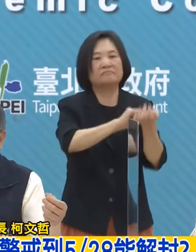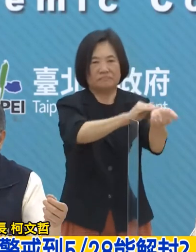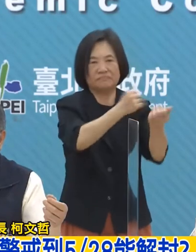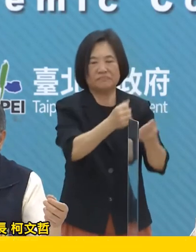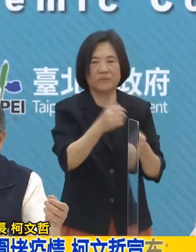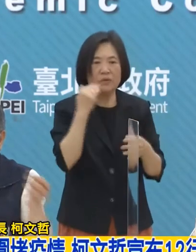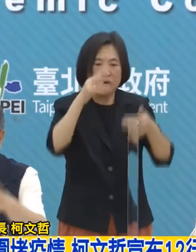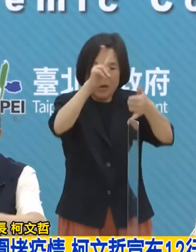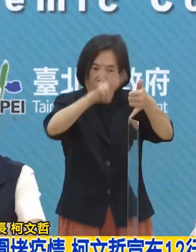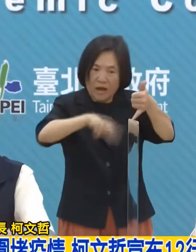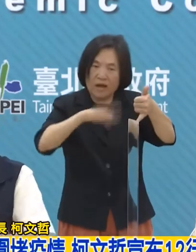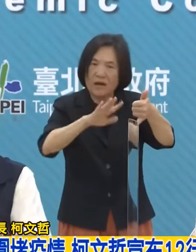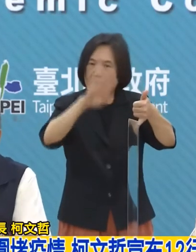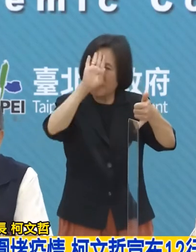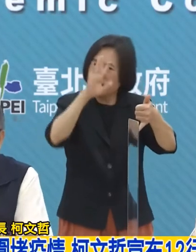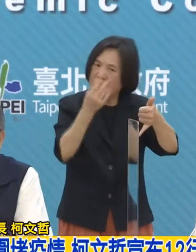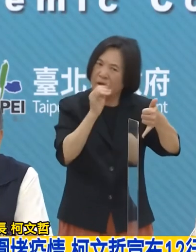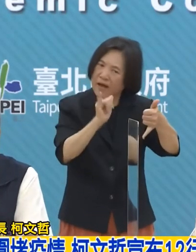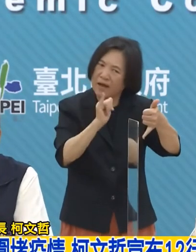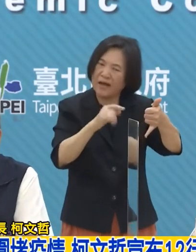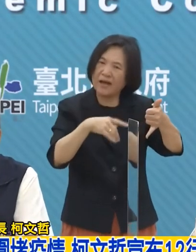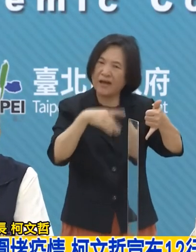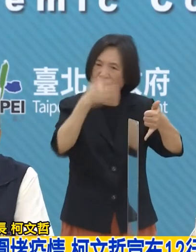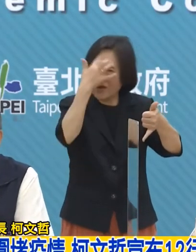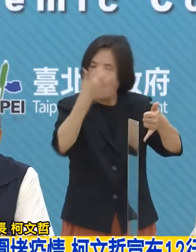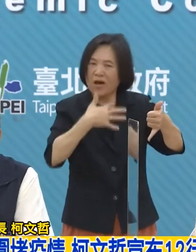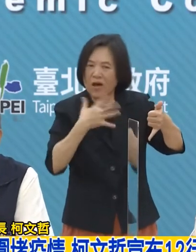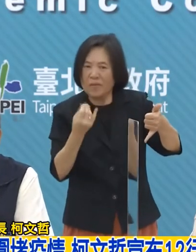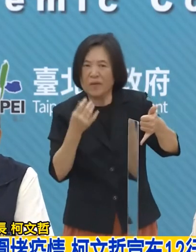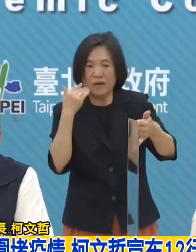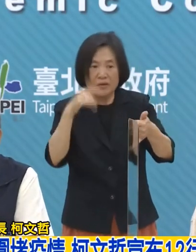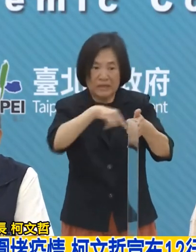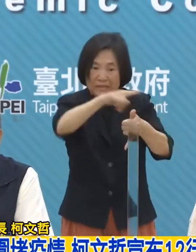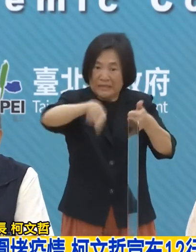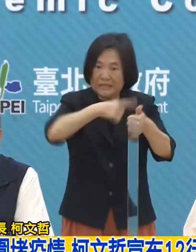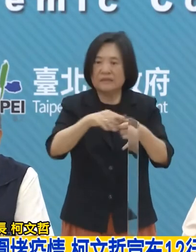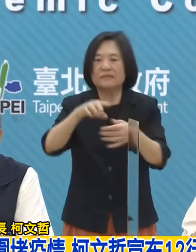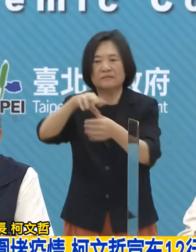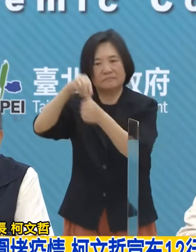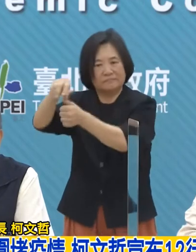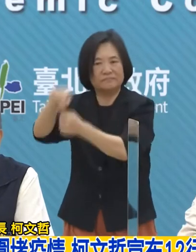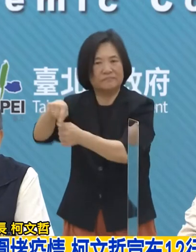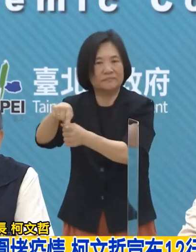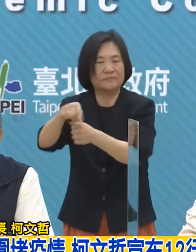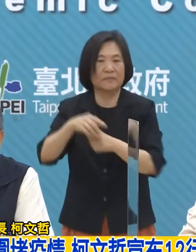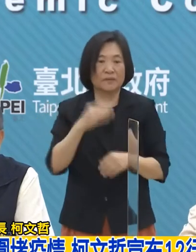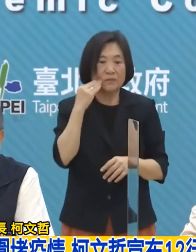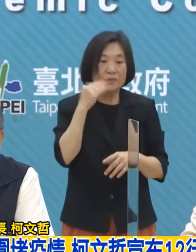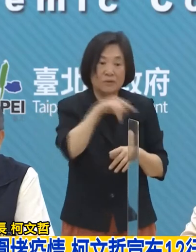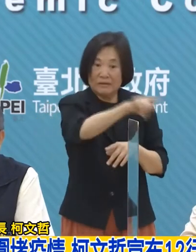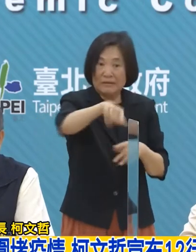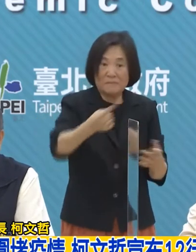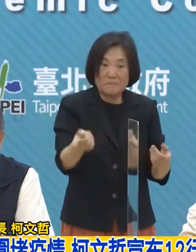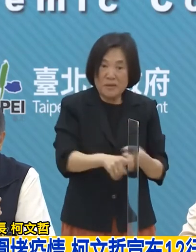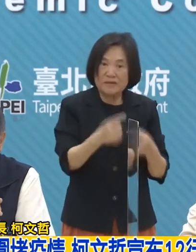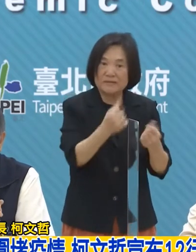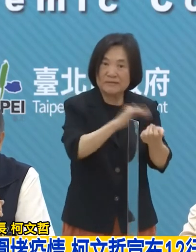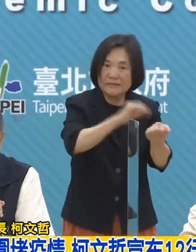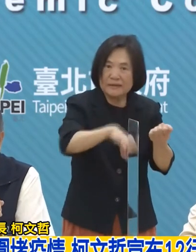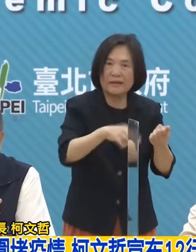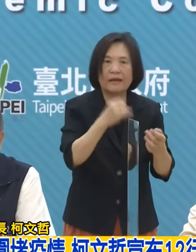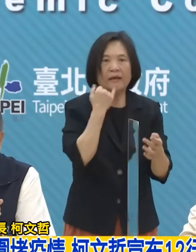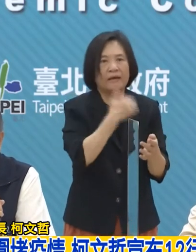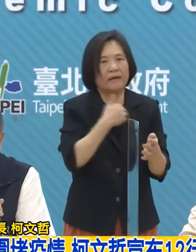症状的带源者，就要去住医院，很快的，整个台北市的医疗体系会完全崩溃哦。所以这